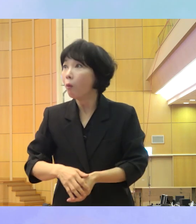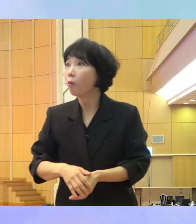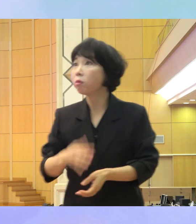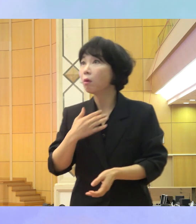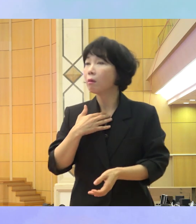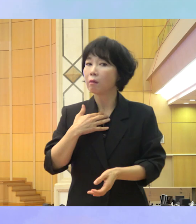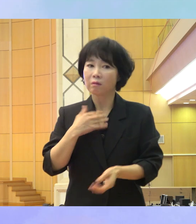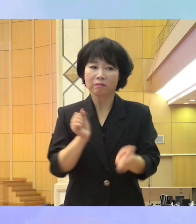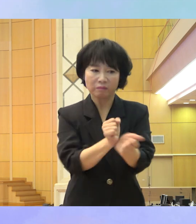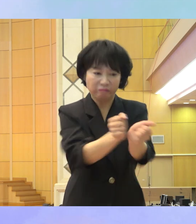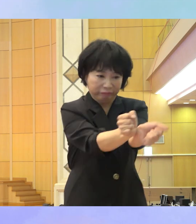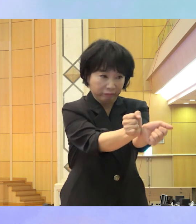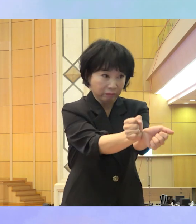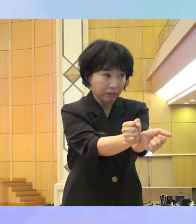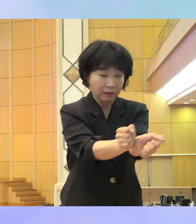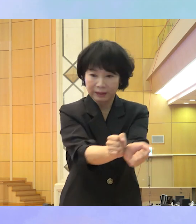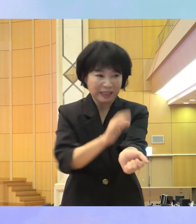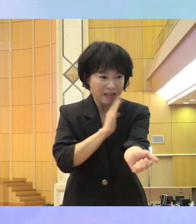줄을 가지고